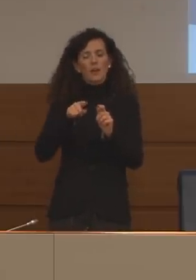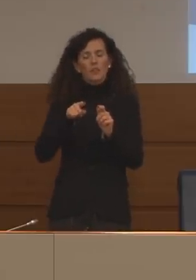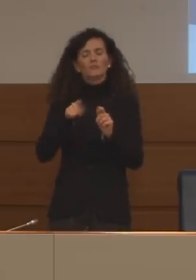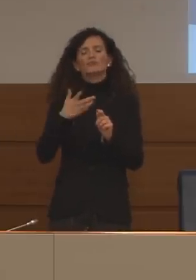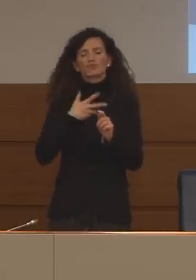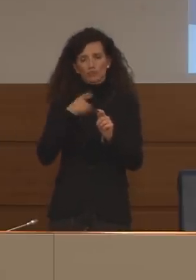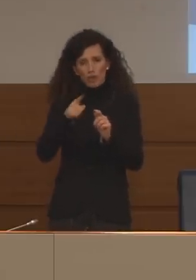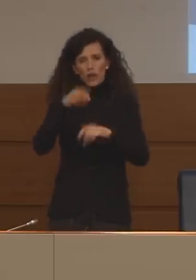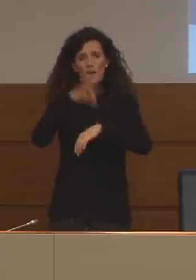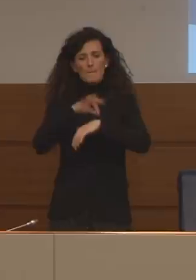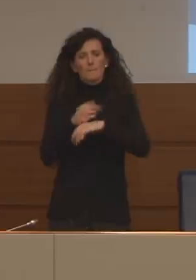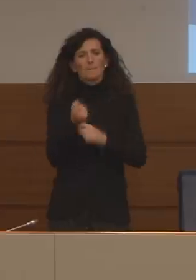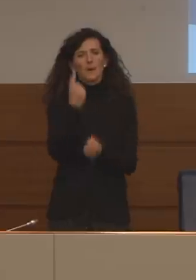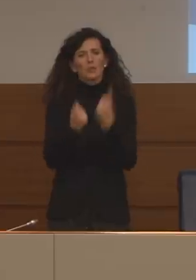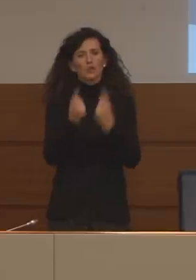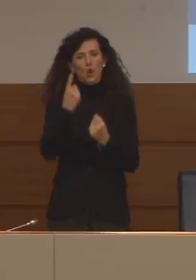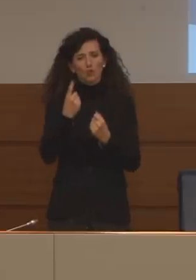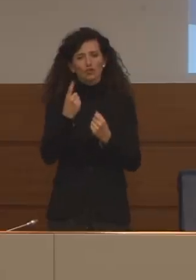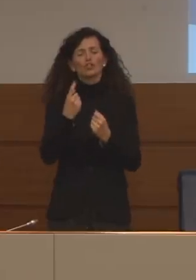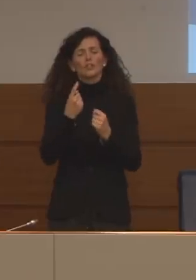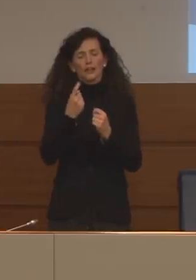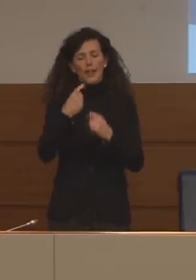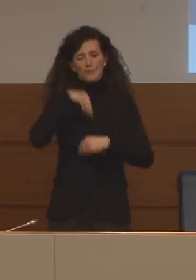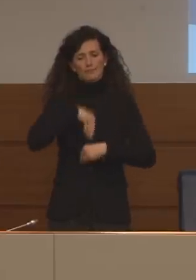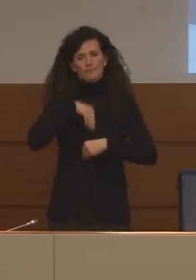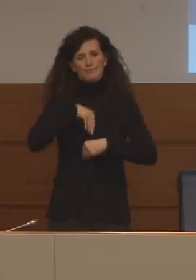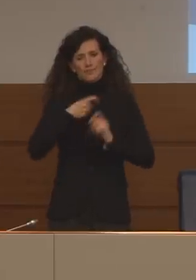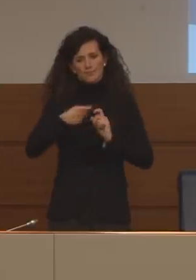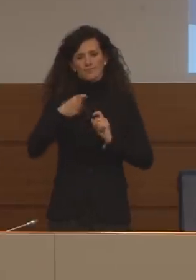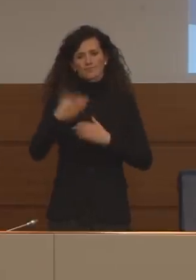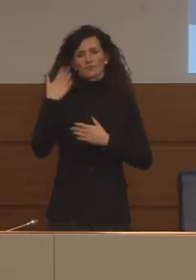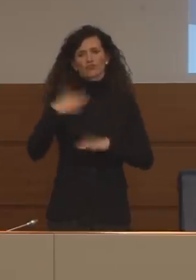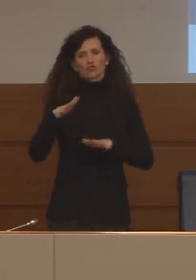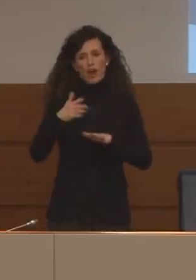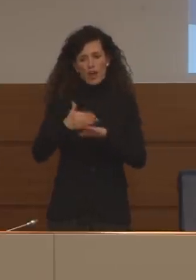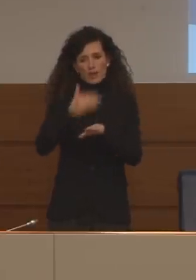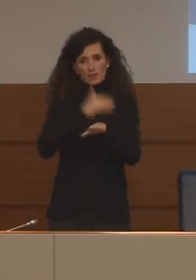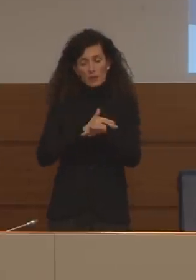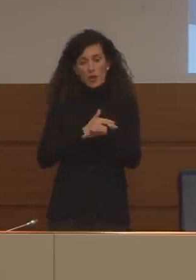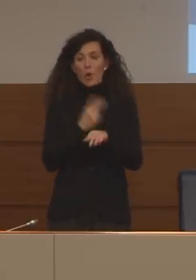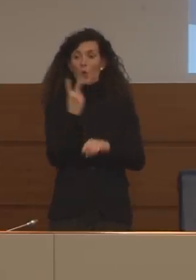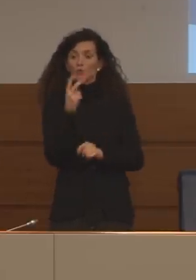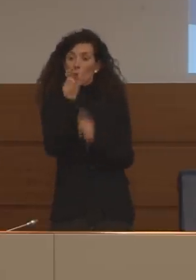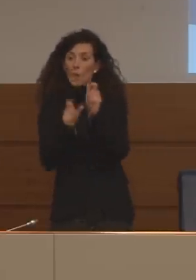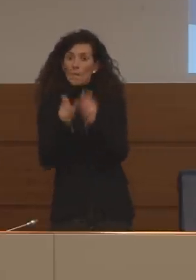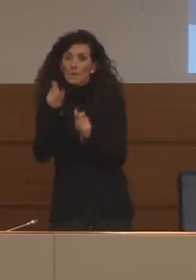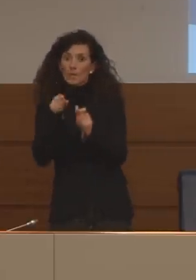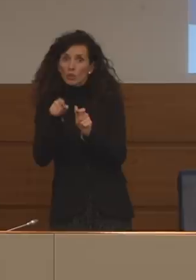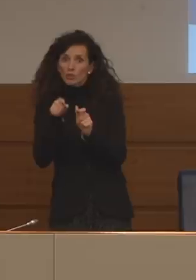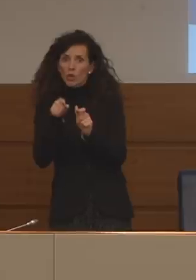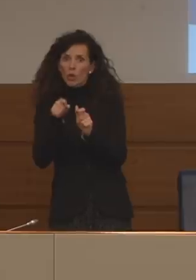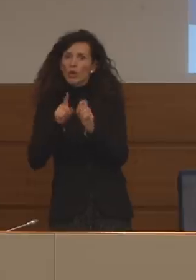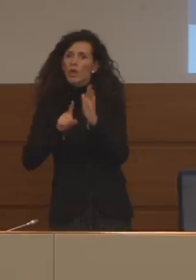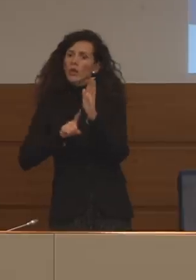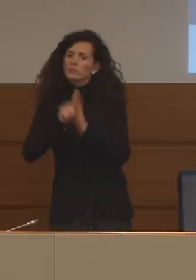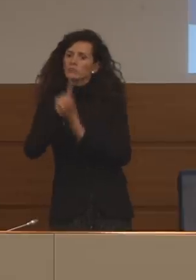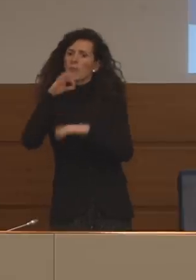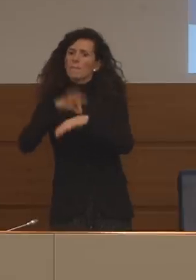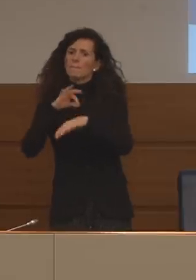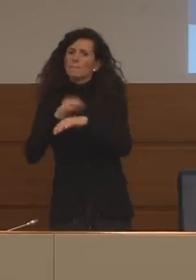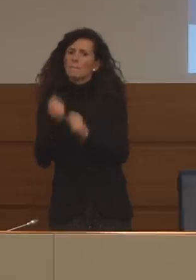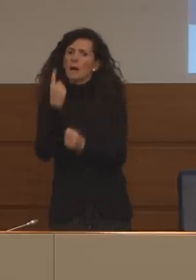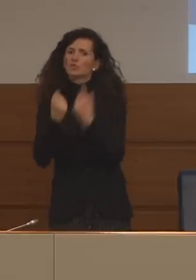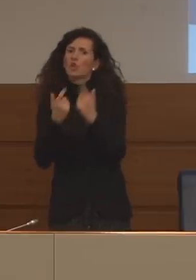patologie croniche soltanto due persone non sono risultati al momento portatrici di patologie